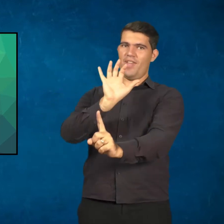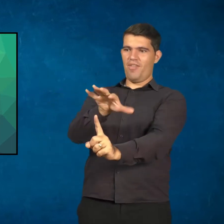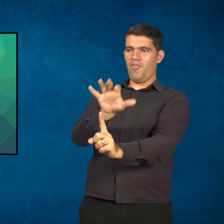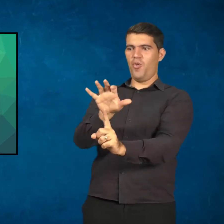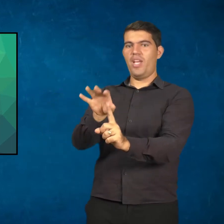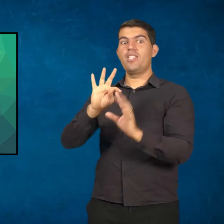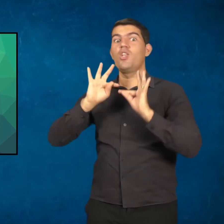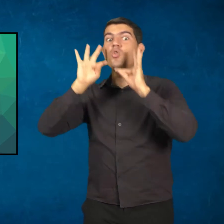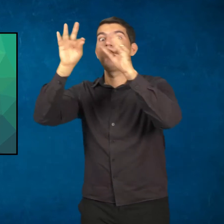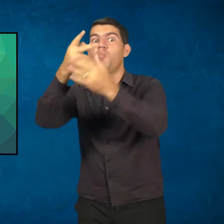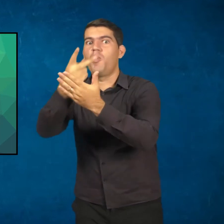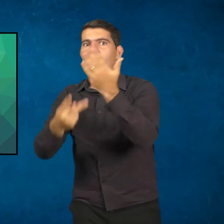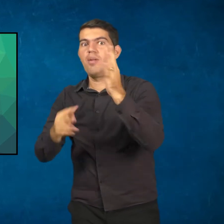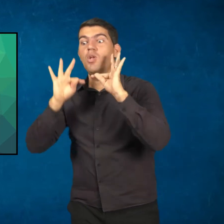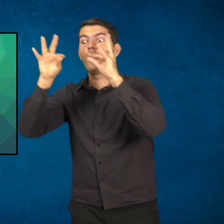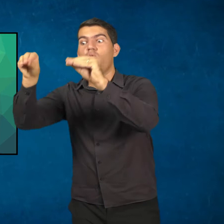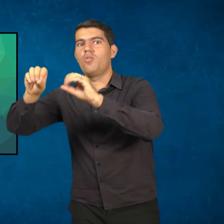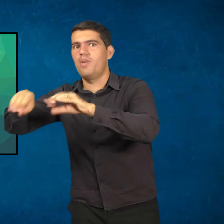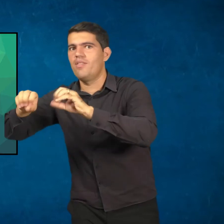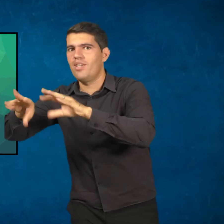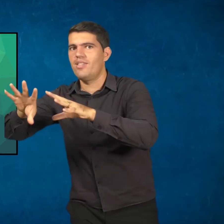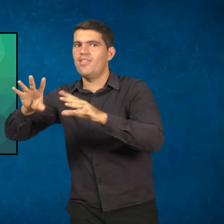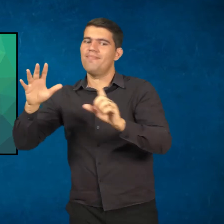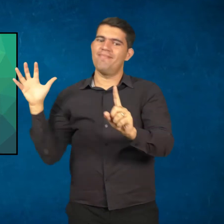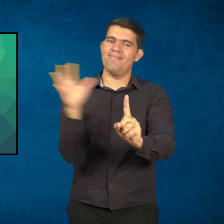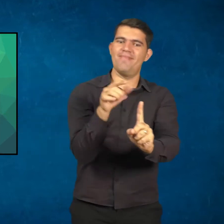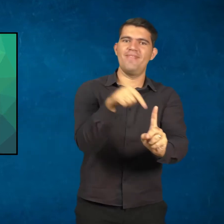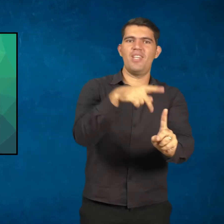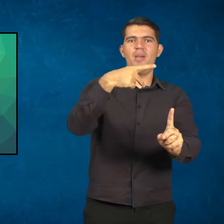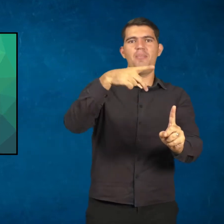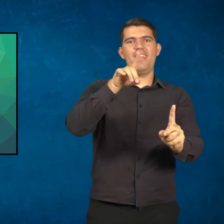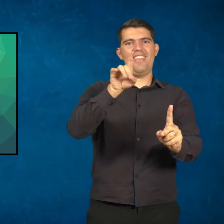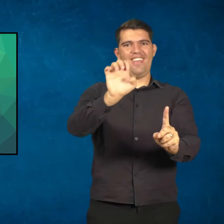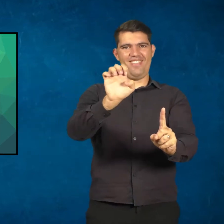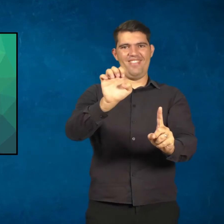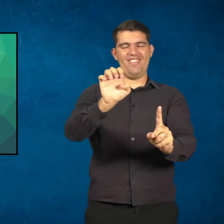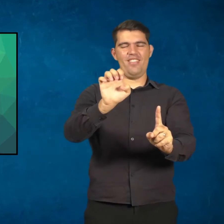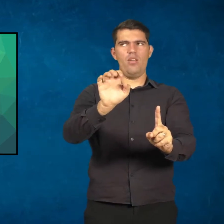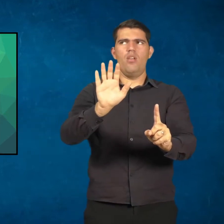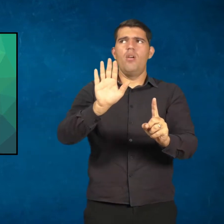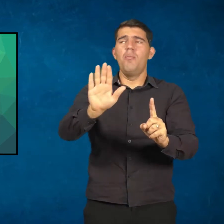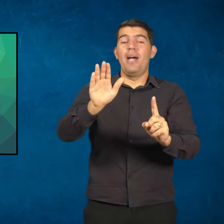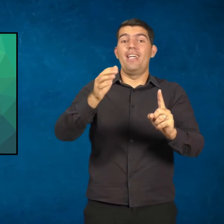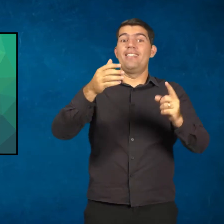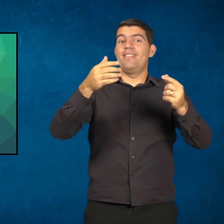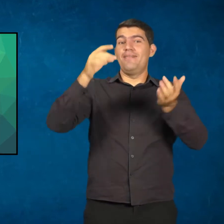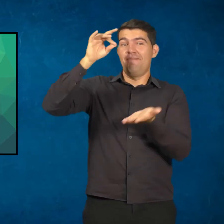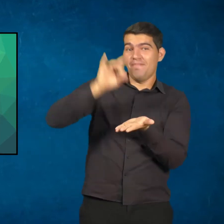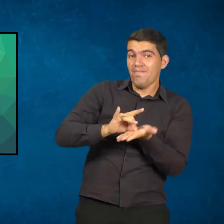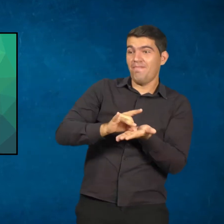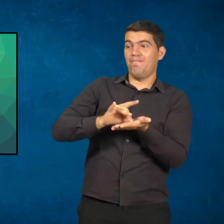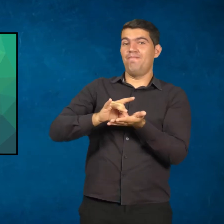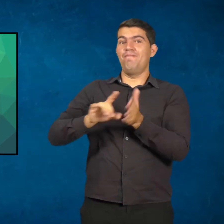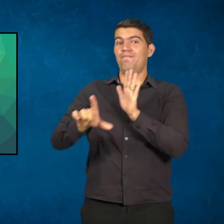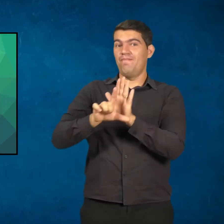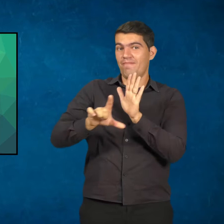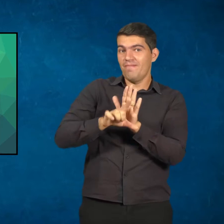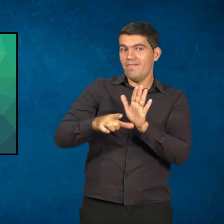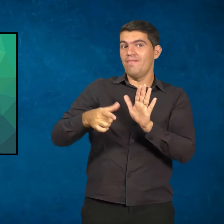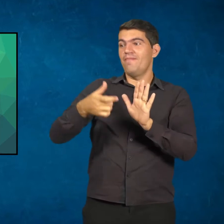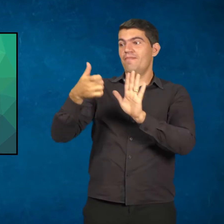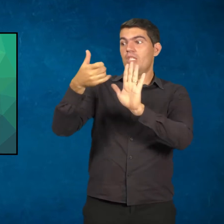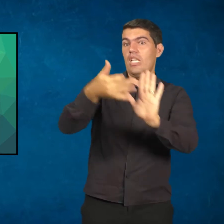pela Educação no PDE. Mas não conseguiremos aqui tratar da legitimidade e dos efeitos